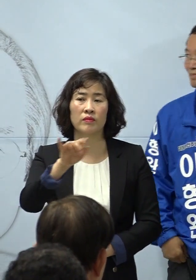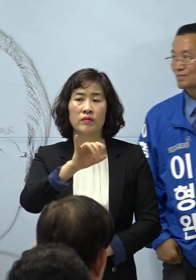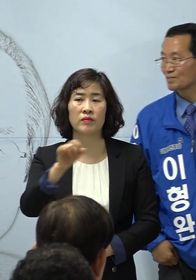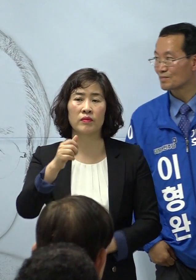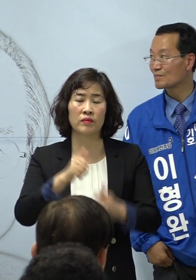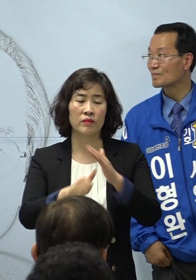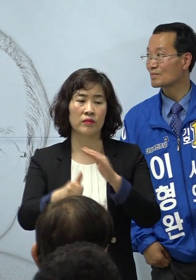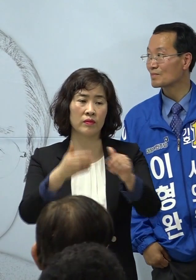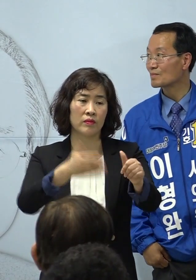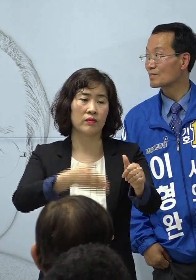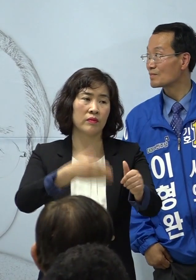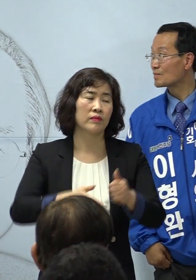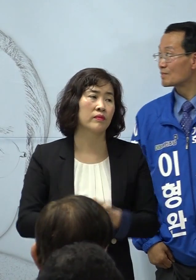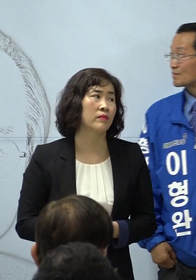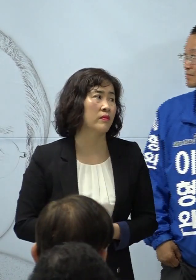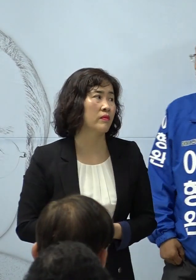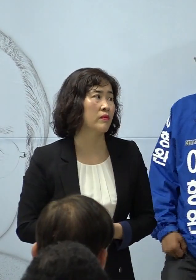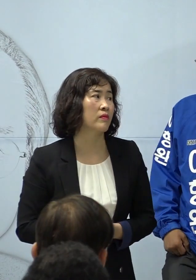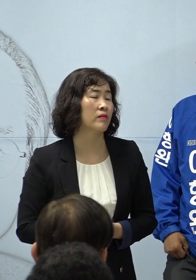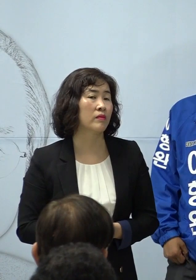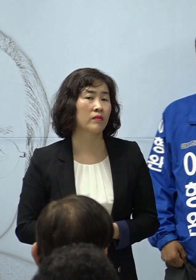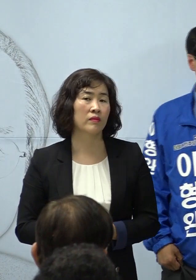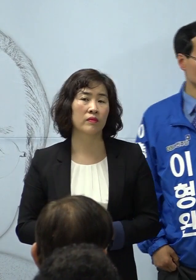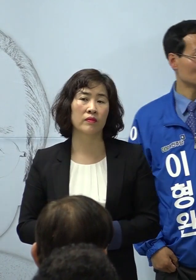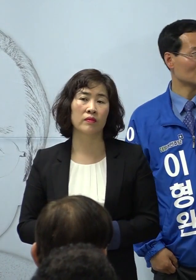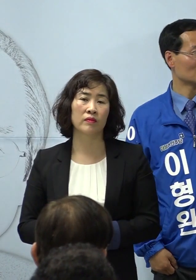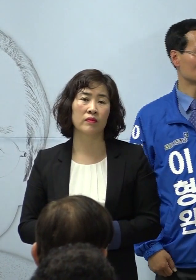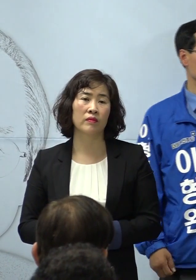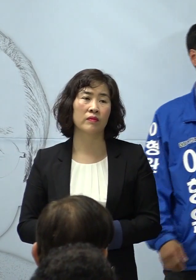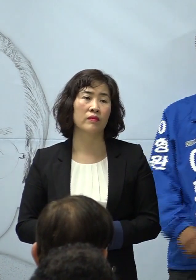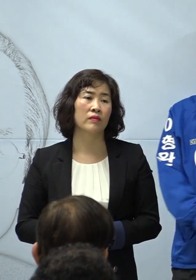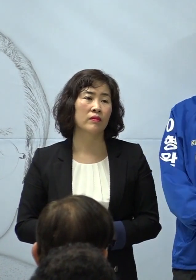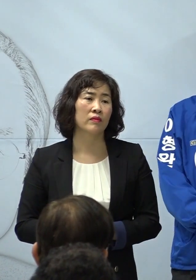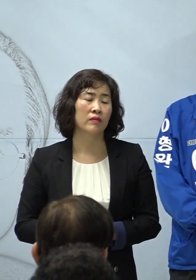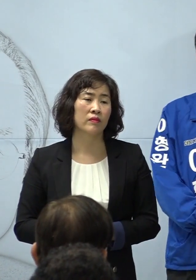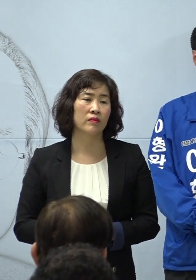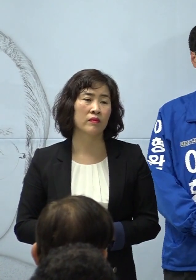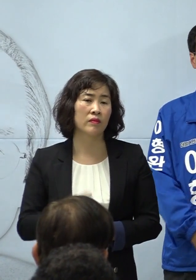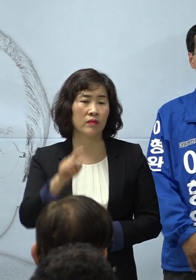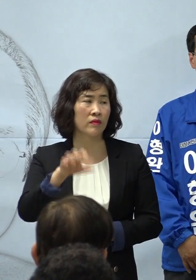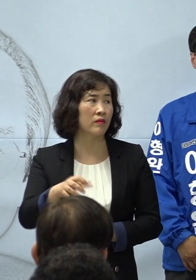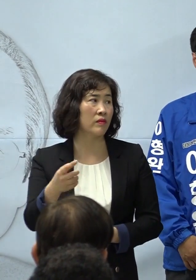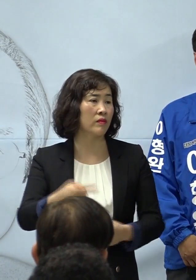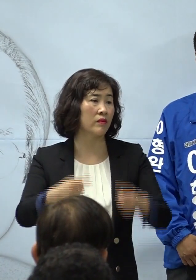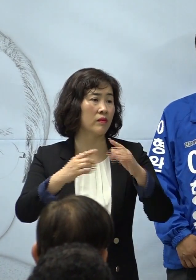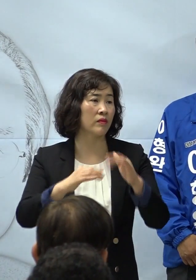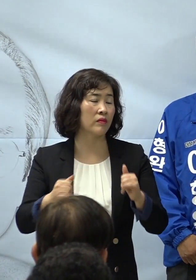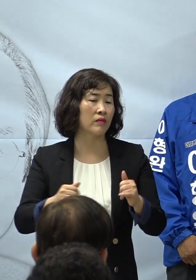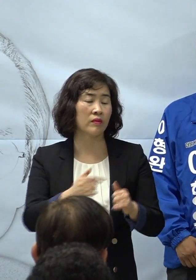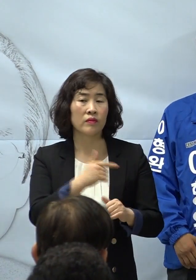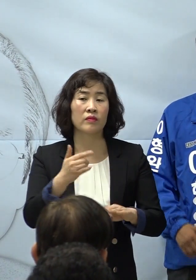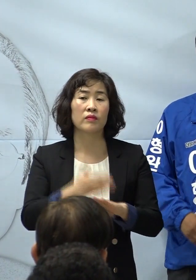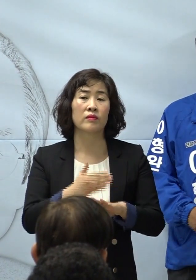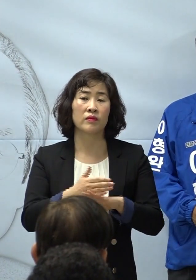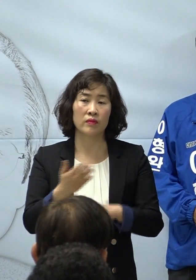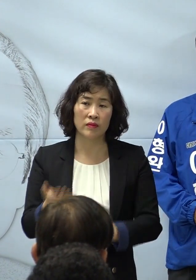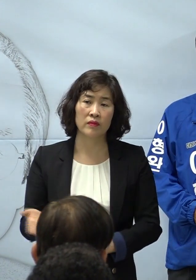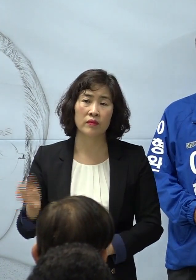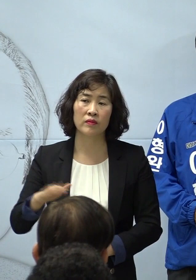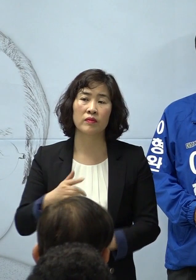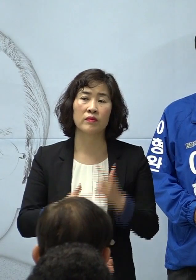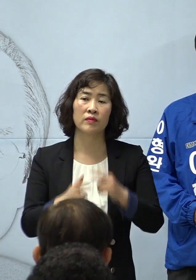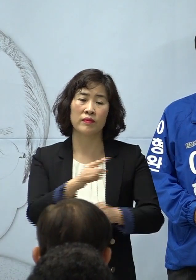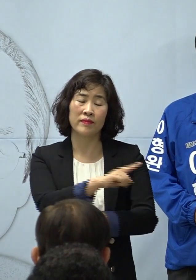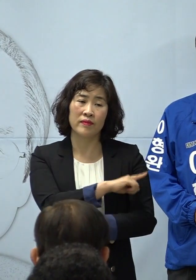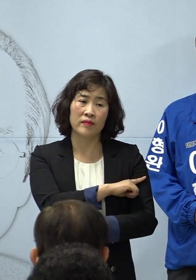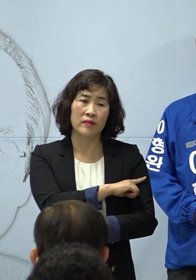말씀을 드리겠습니다. 사실 지금 여기 오신 분들 너무나 고맙습니다만 목포가